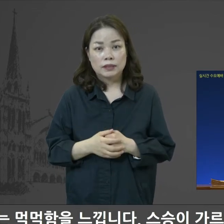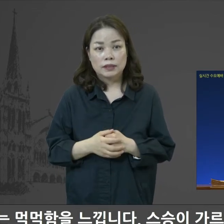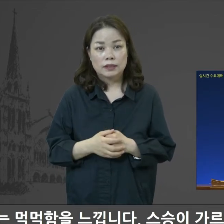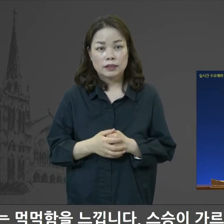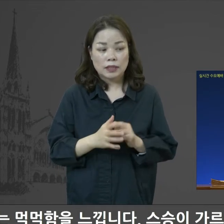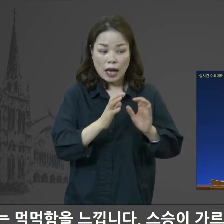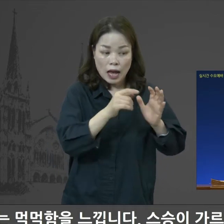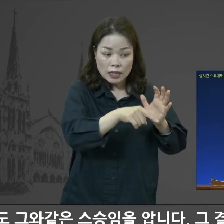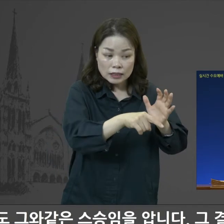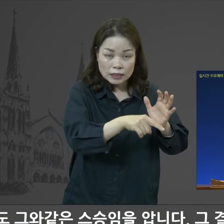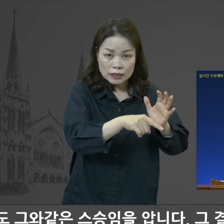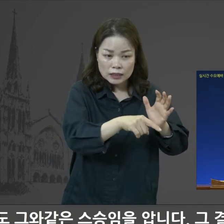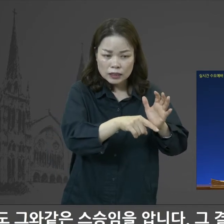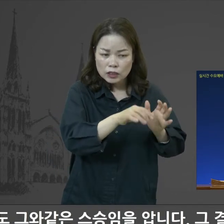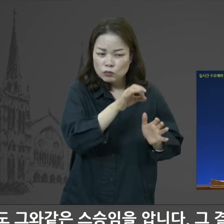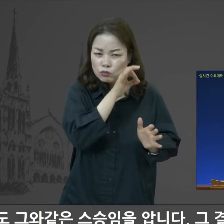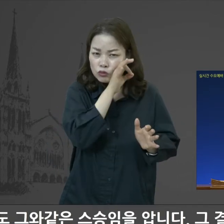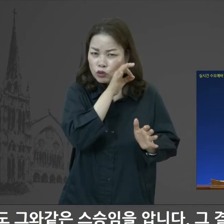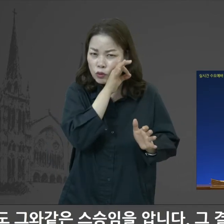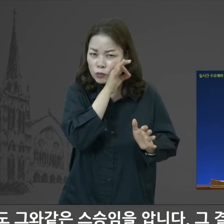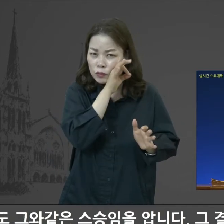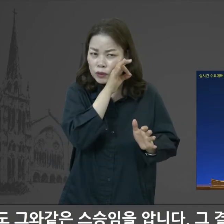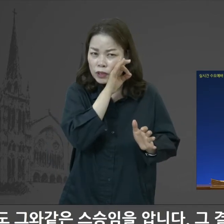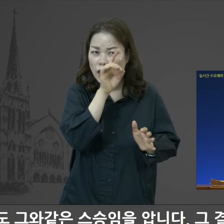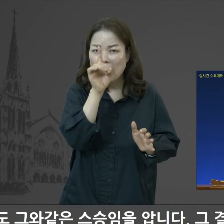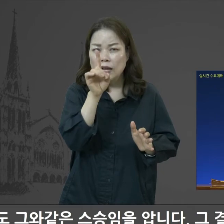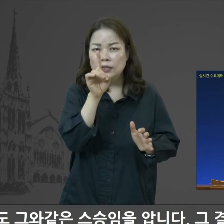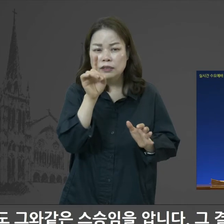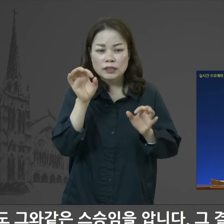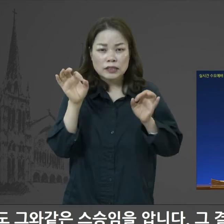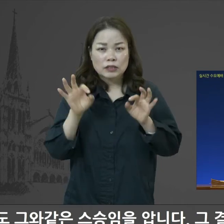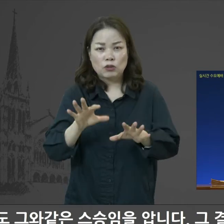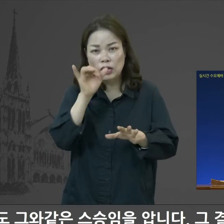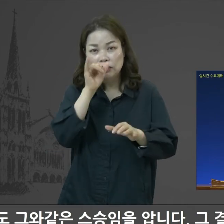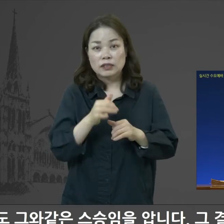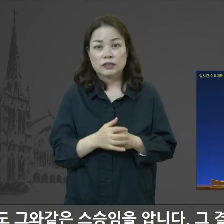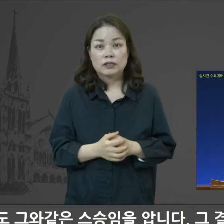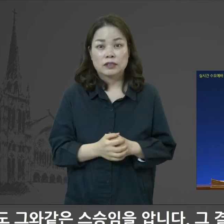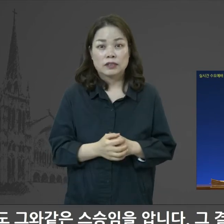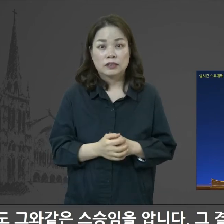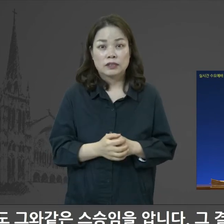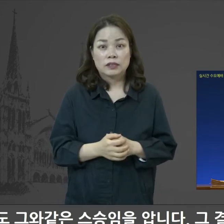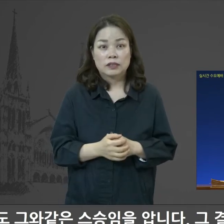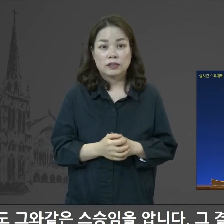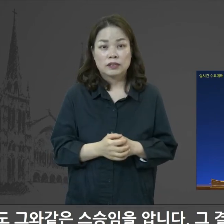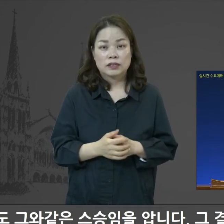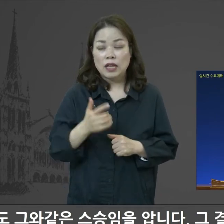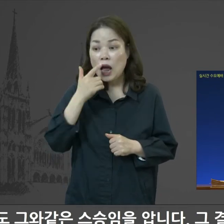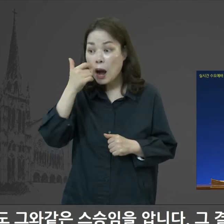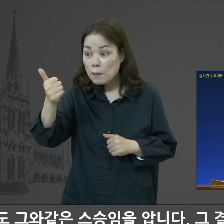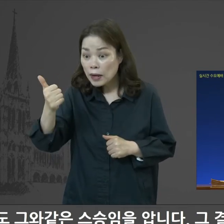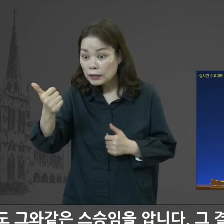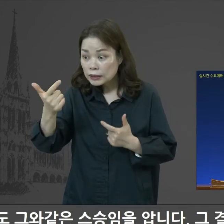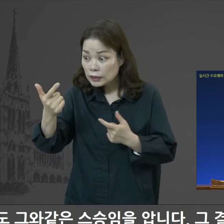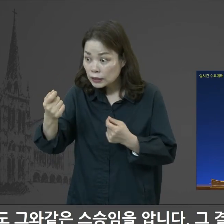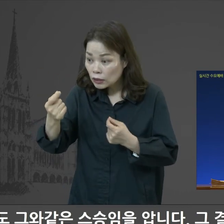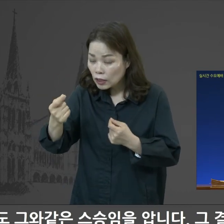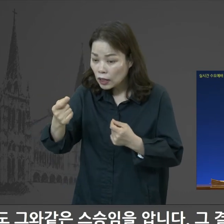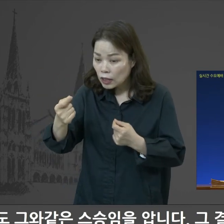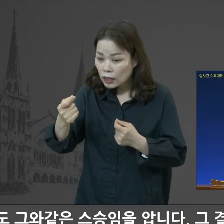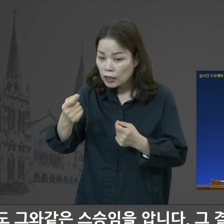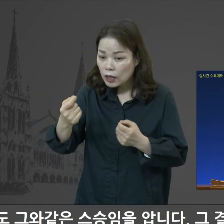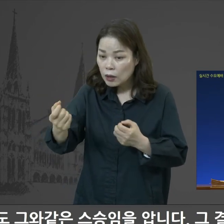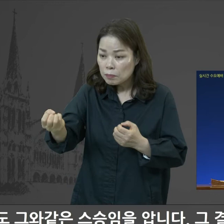아이 앞에서 부끄러움을 느끼는 단 한순간이 있습니다. 아빠는 이렇게